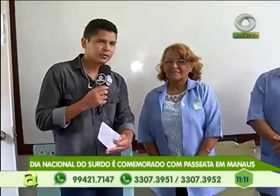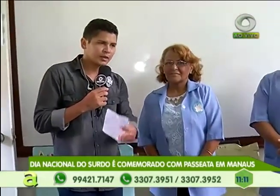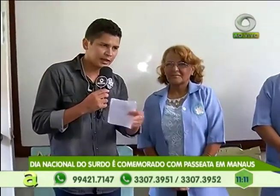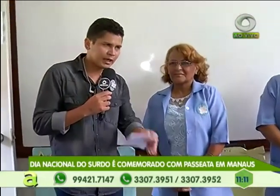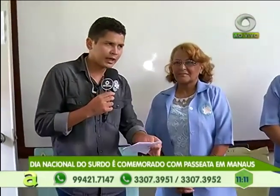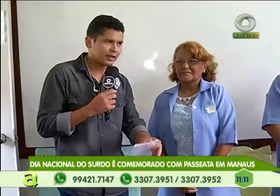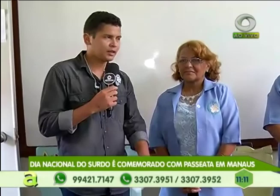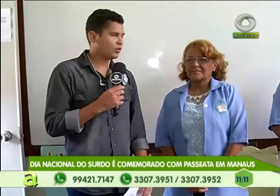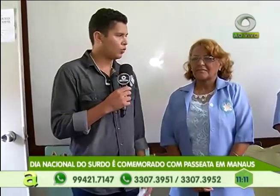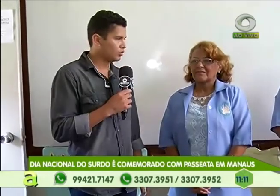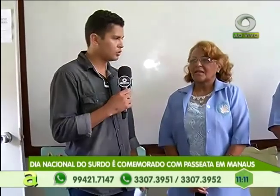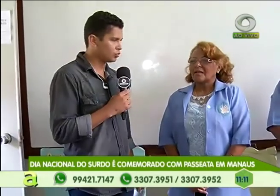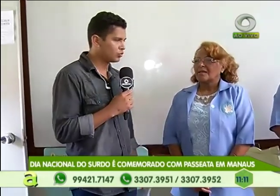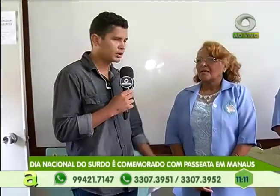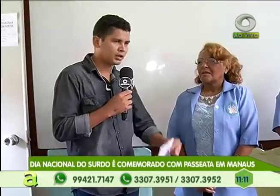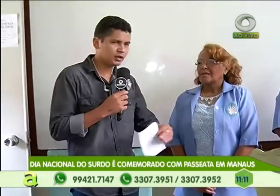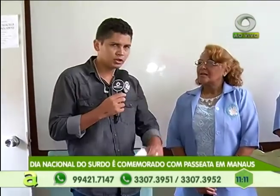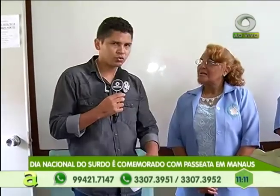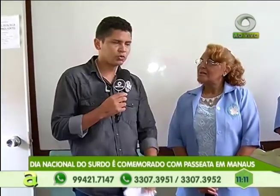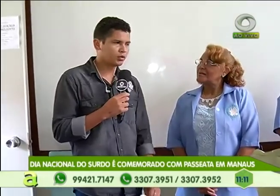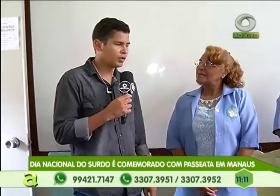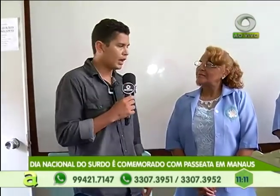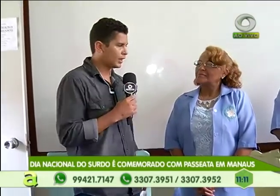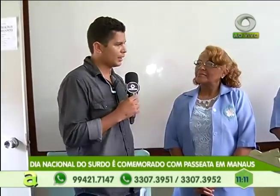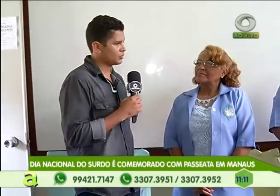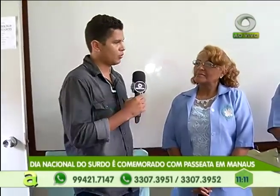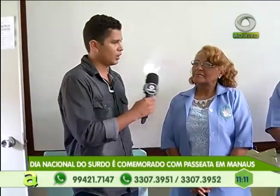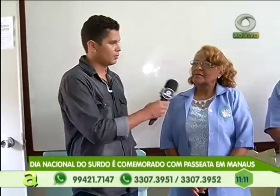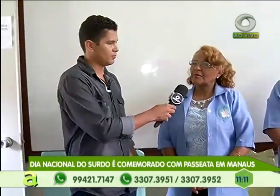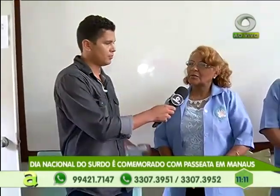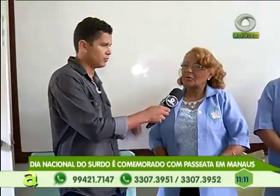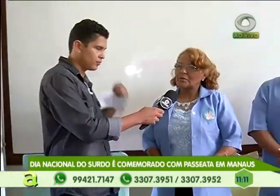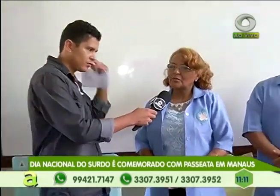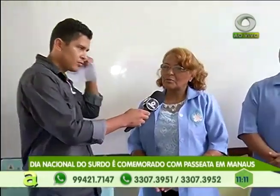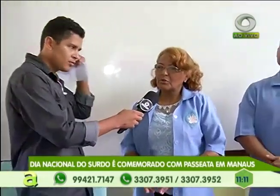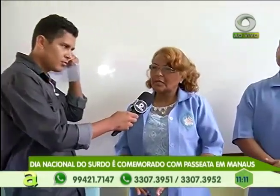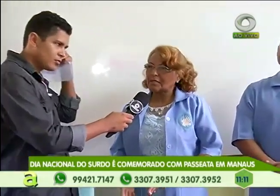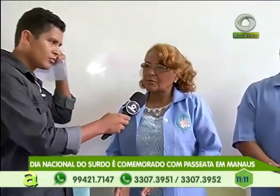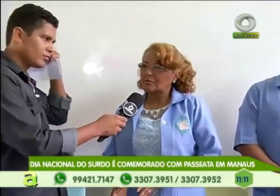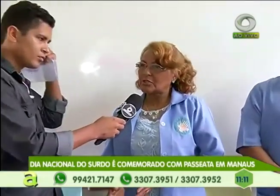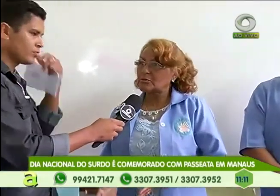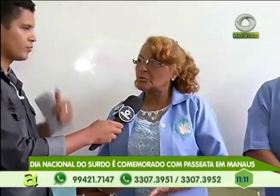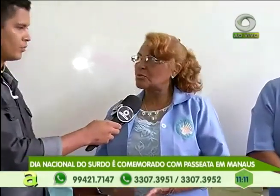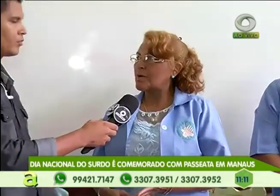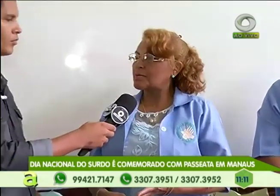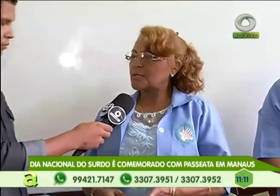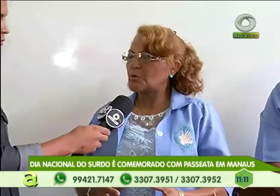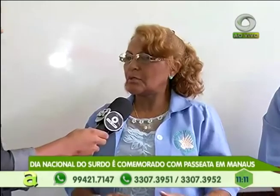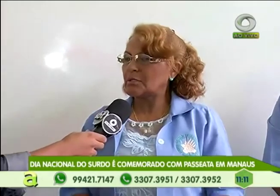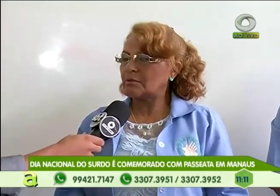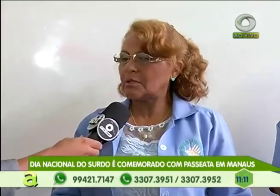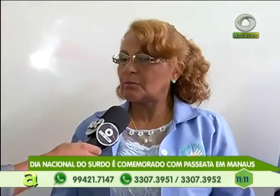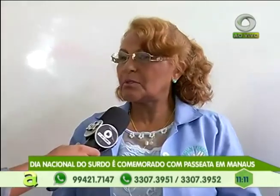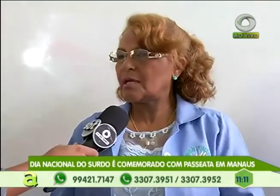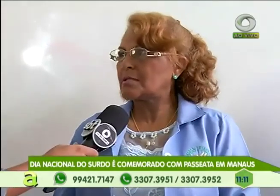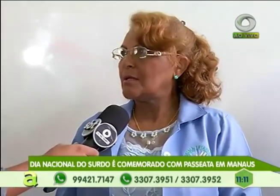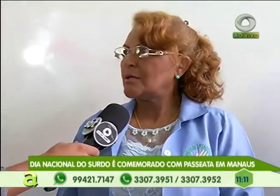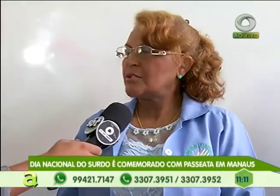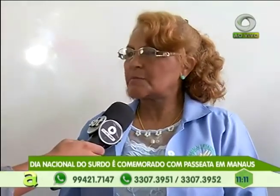tem aqui hoje surdos que estudam aqui na escola? Então, atualmente nós temos 80 alunos, tínhamos muito mais, mas por conta da mudança de